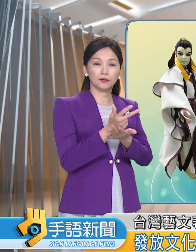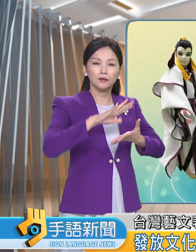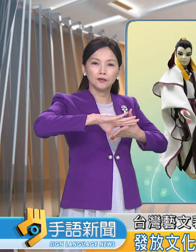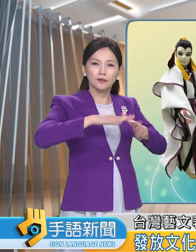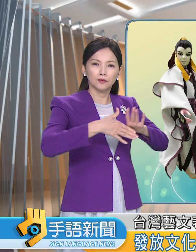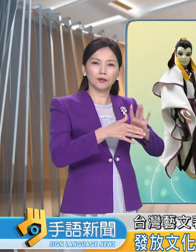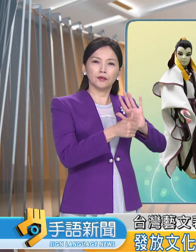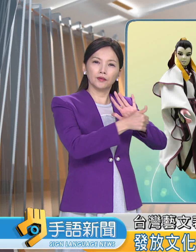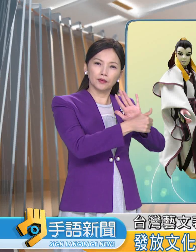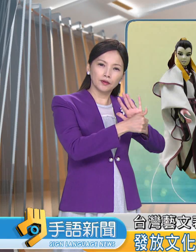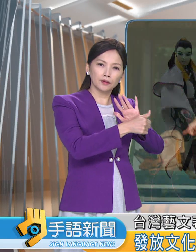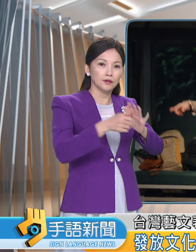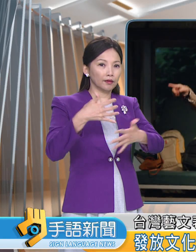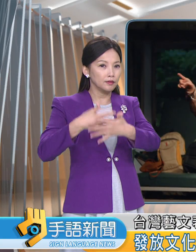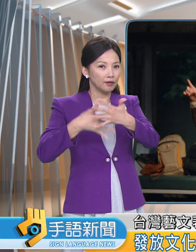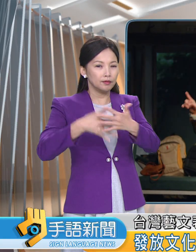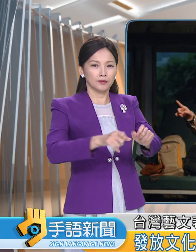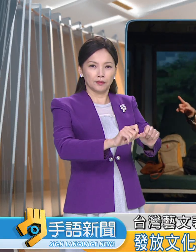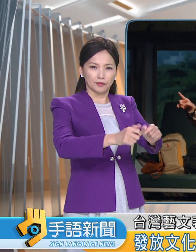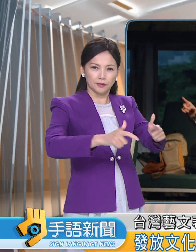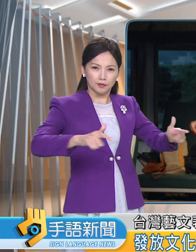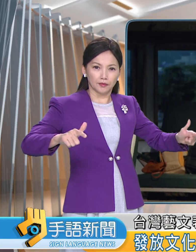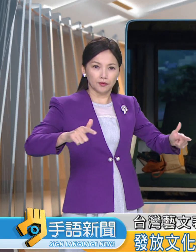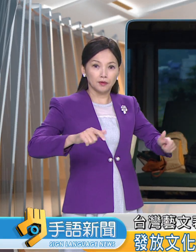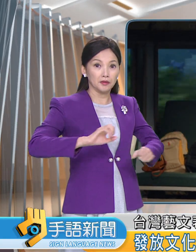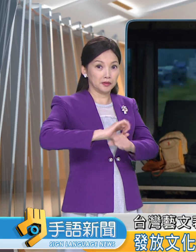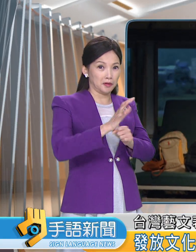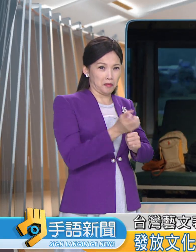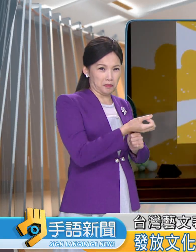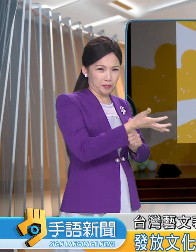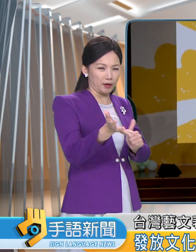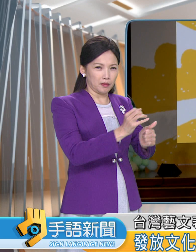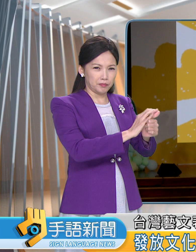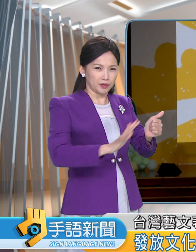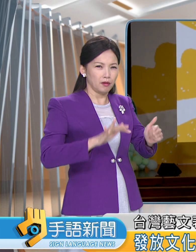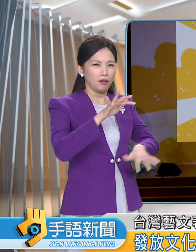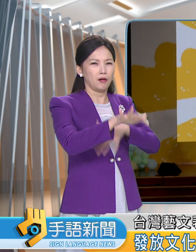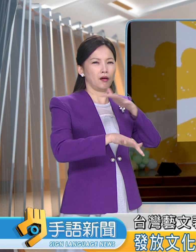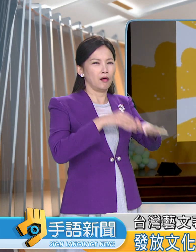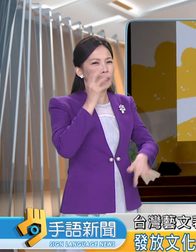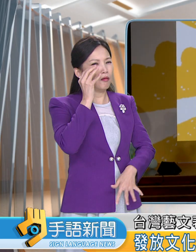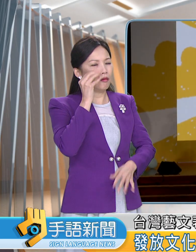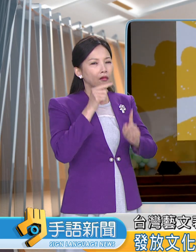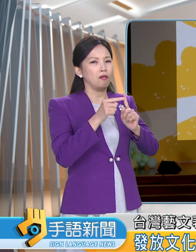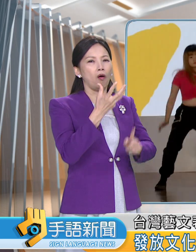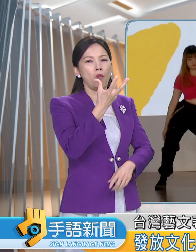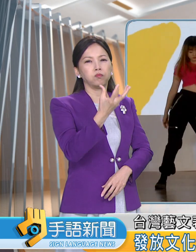台湾艺文表演、电影相关产业，近年受到了疫情重